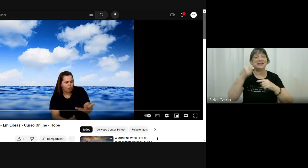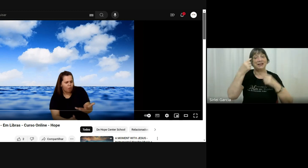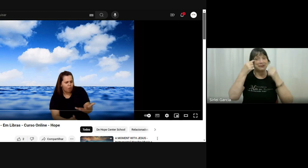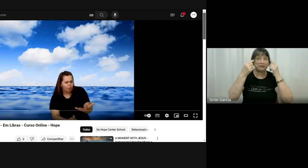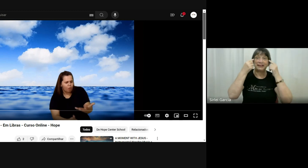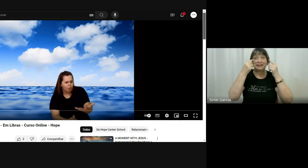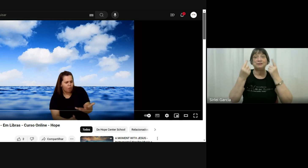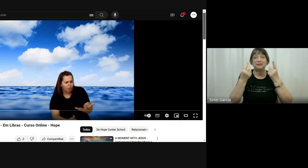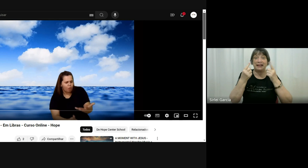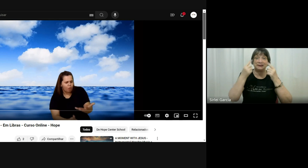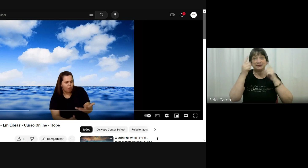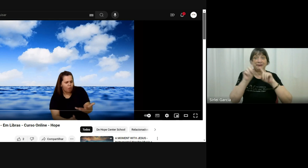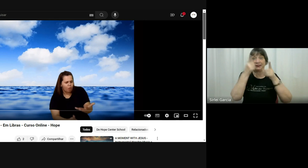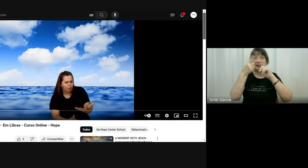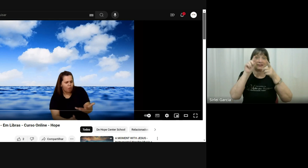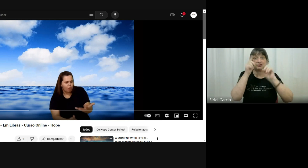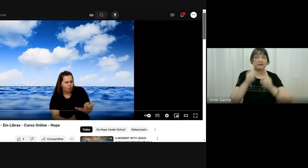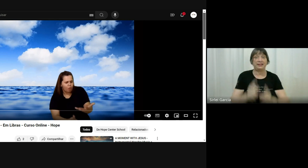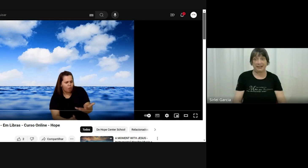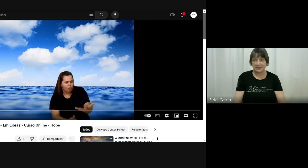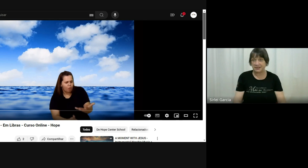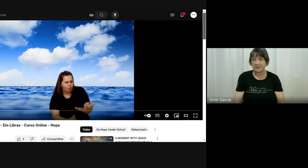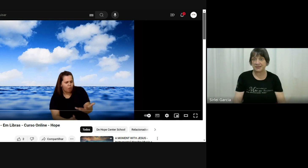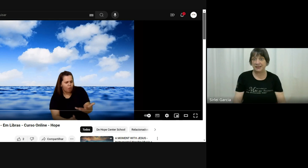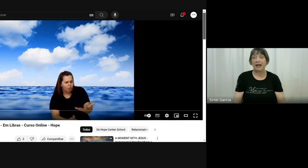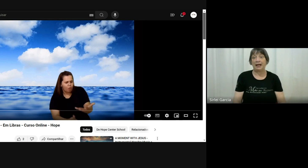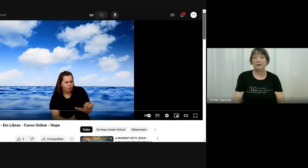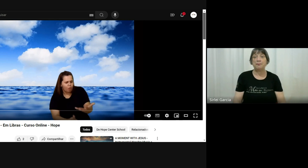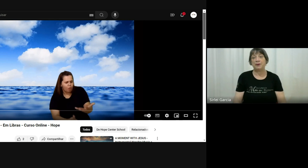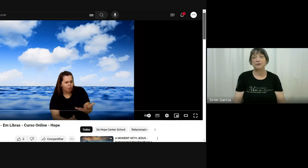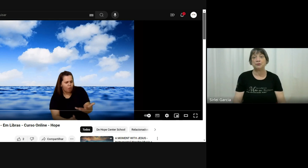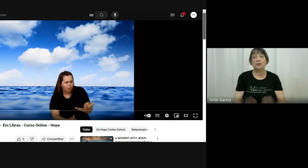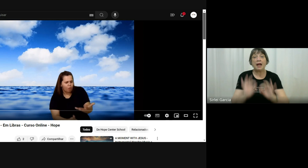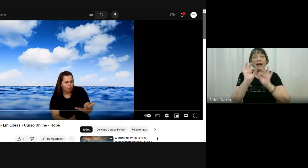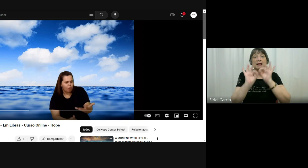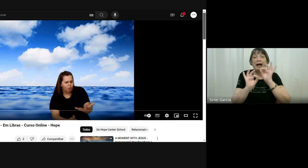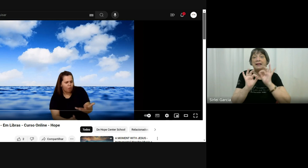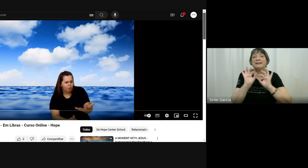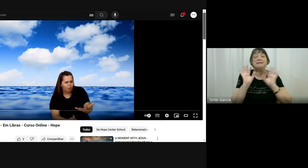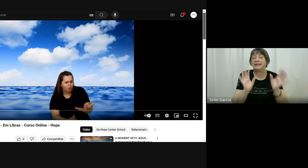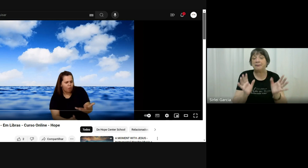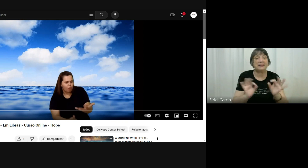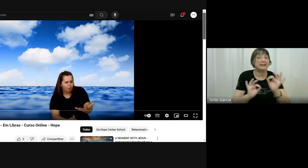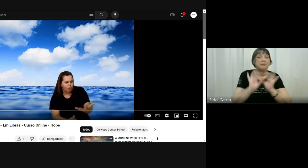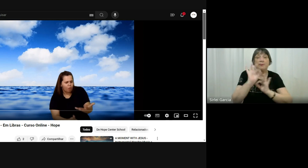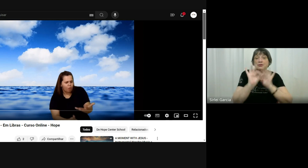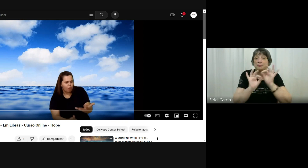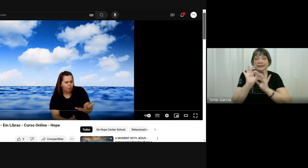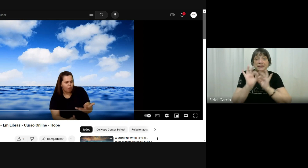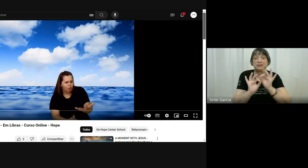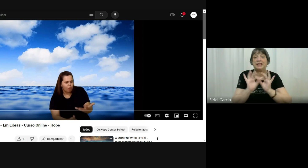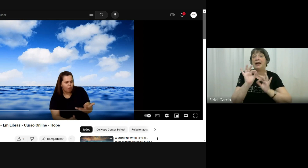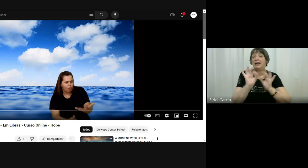Ideias, né? Eu tenho criatividade, eu tenho ideias diferentes, aí eu posso... Aí vai depender, eu